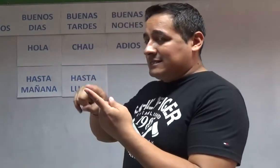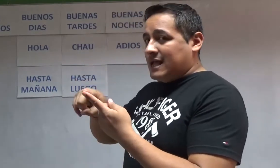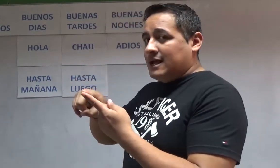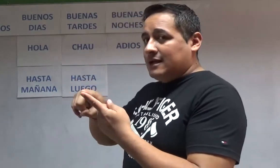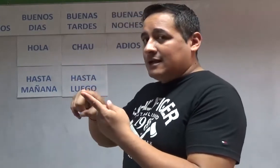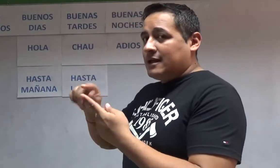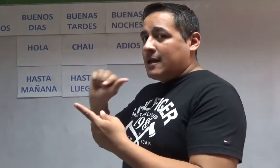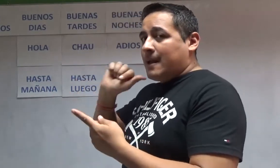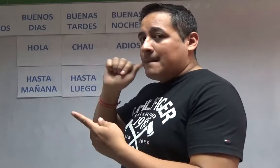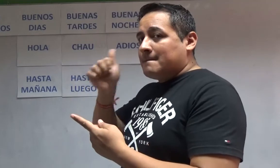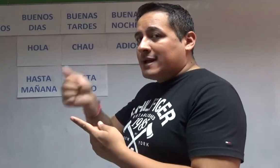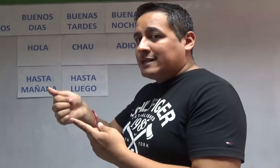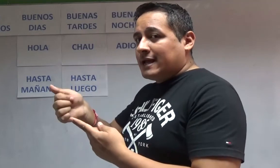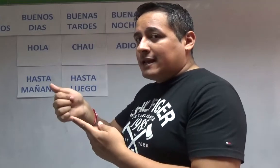Hasta mañana.